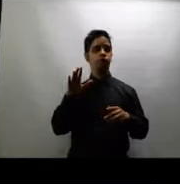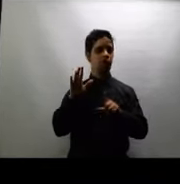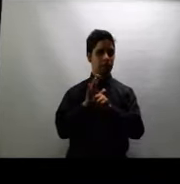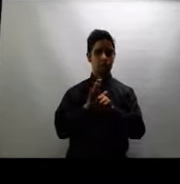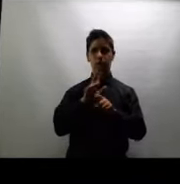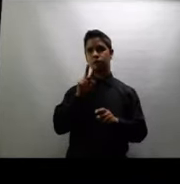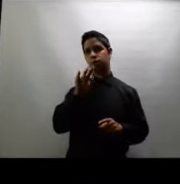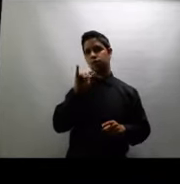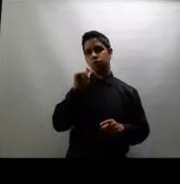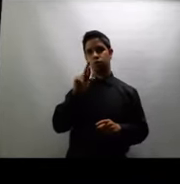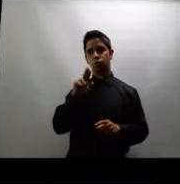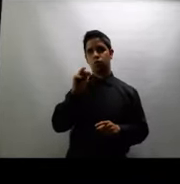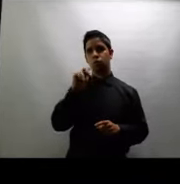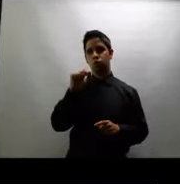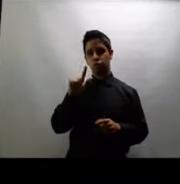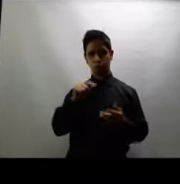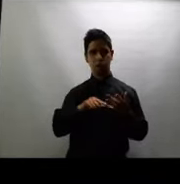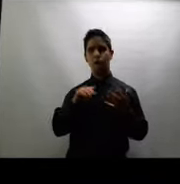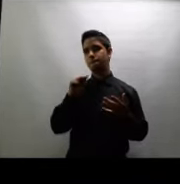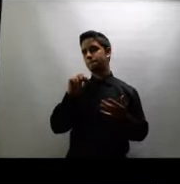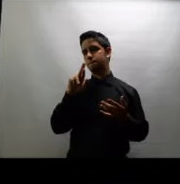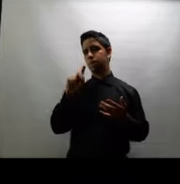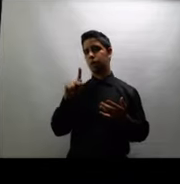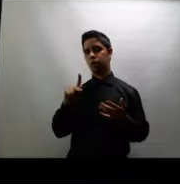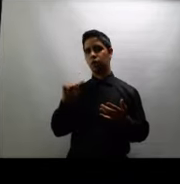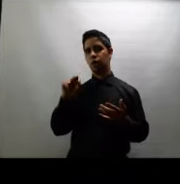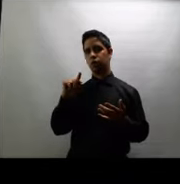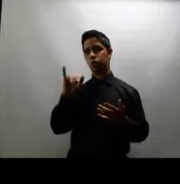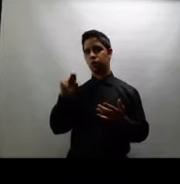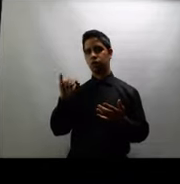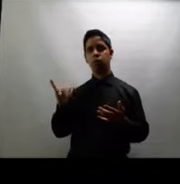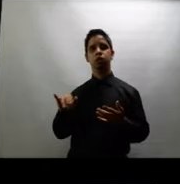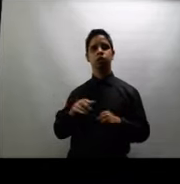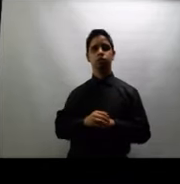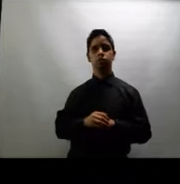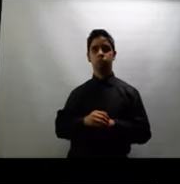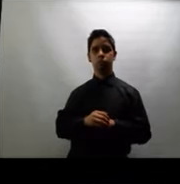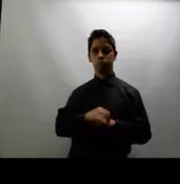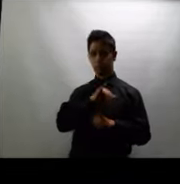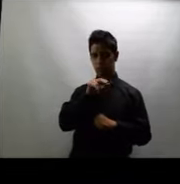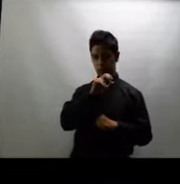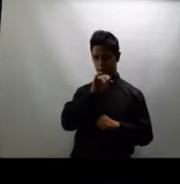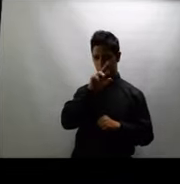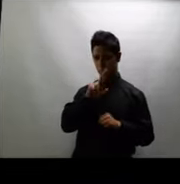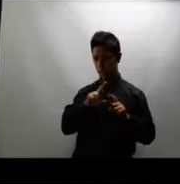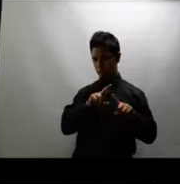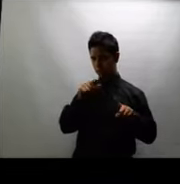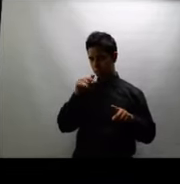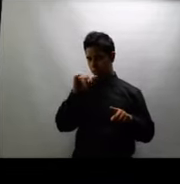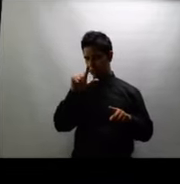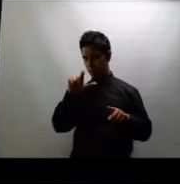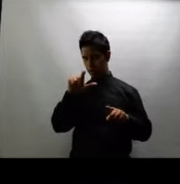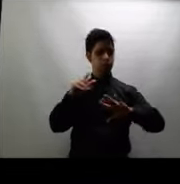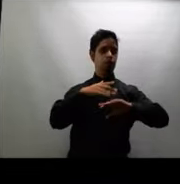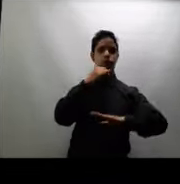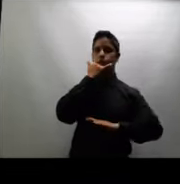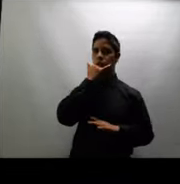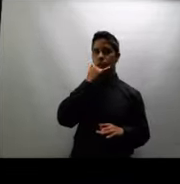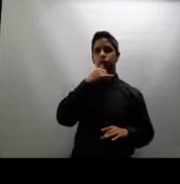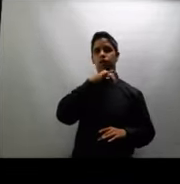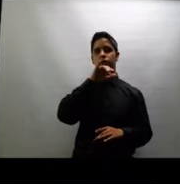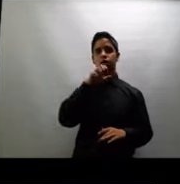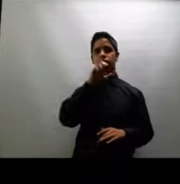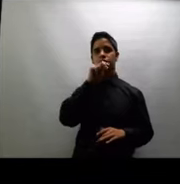unos afiches inmensos que si a alguien conseguir. Le gusta Jennifer González, López. ¿Cómo?